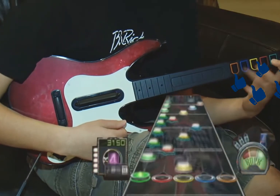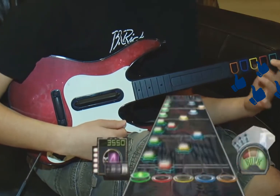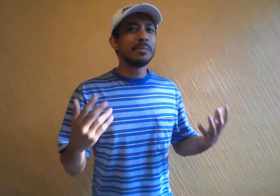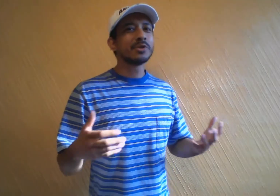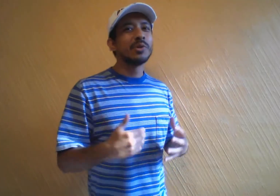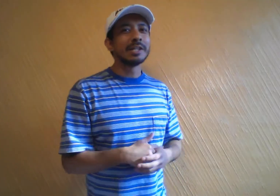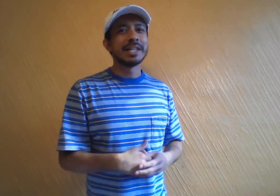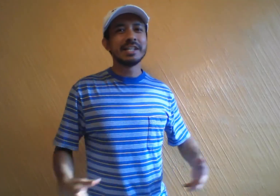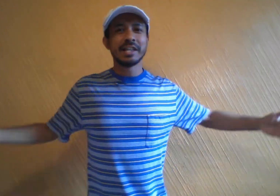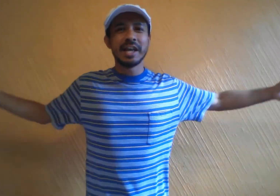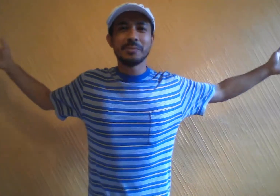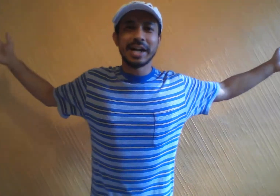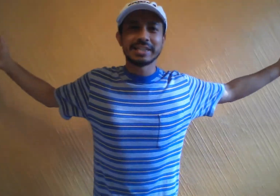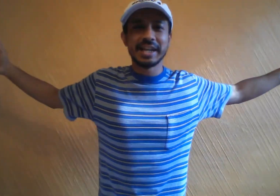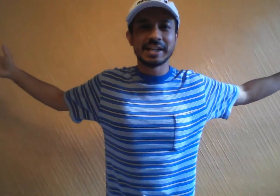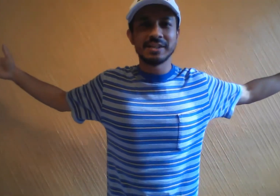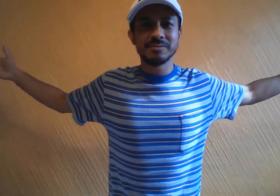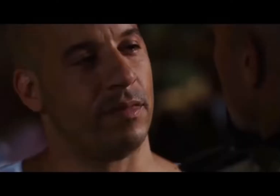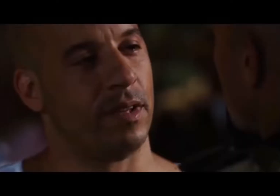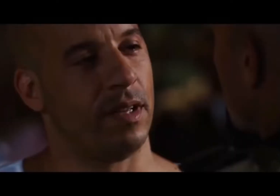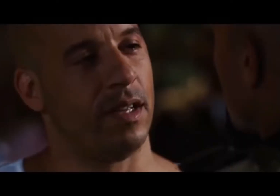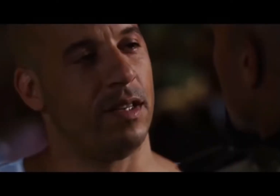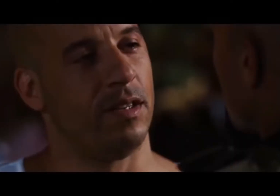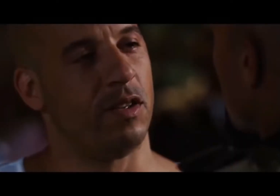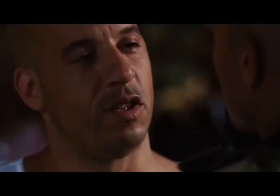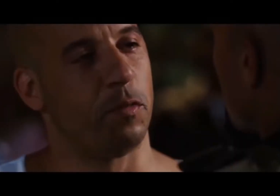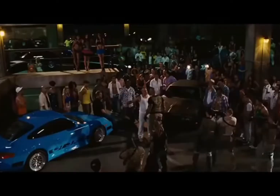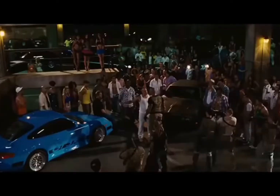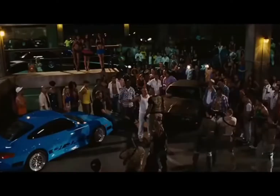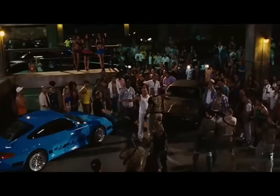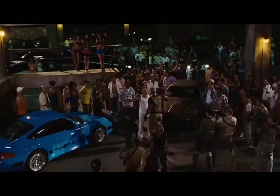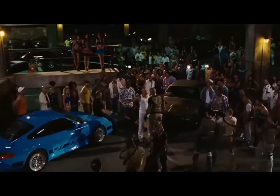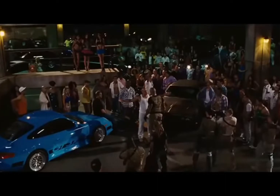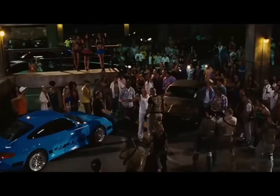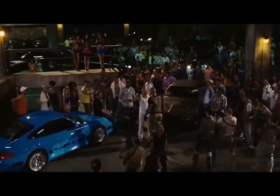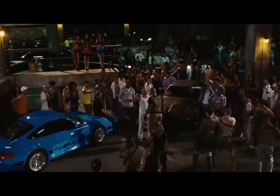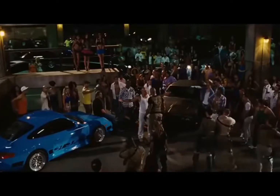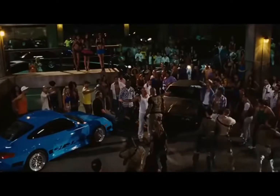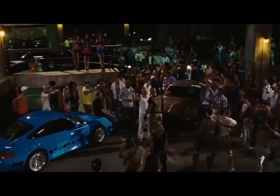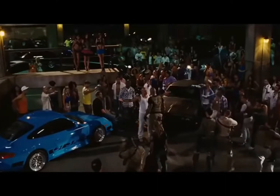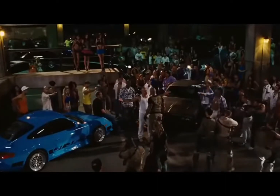Pasemos con la seña de brasier. Esto es Brasil.